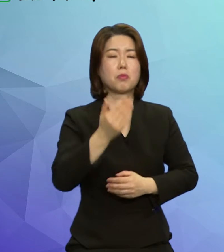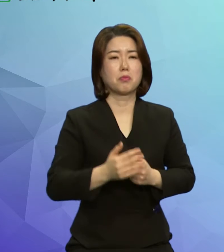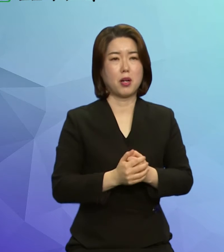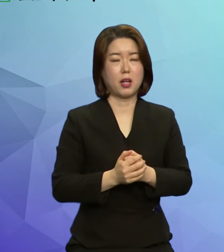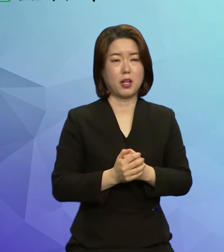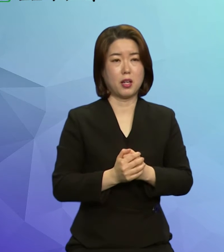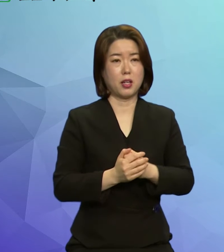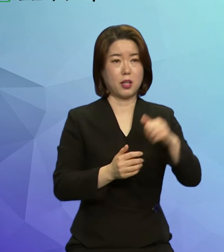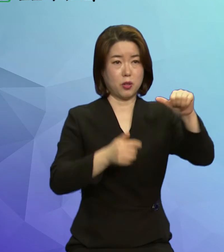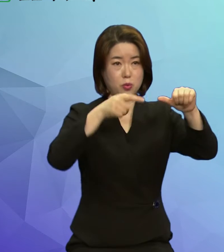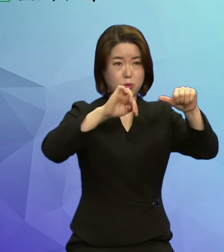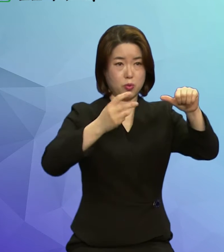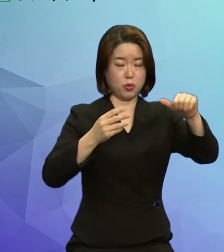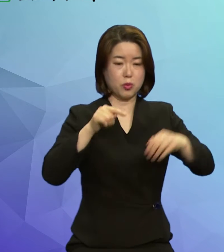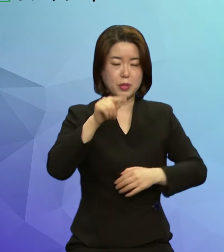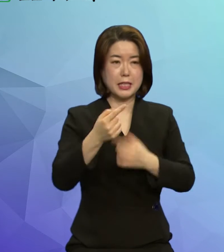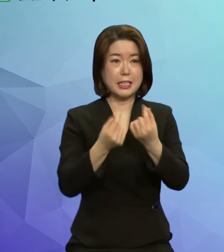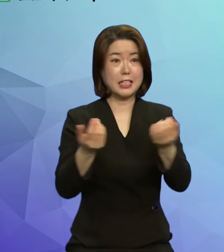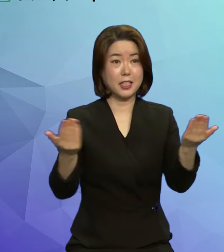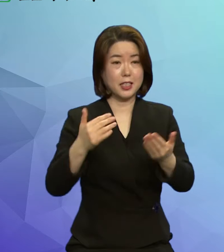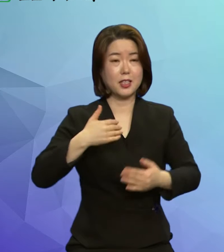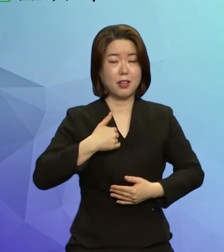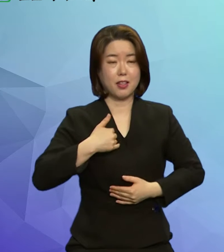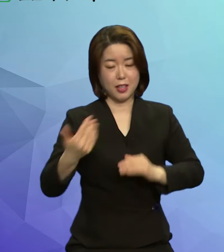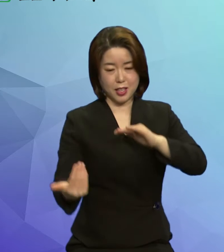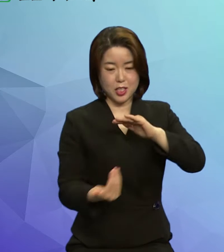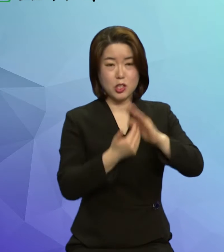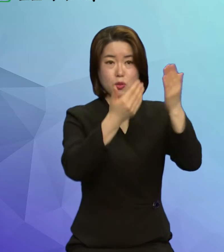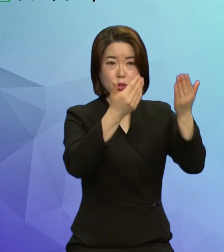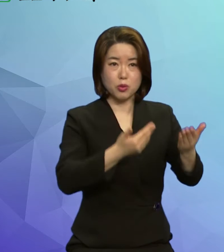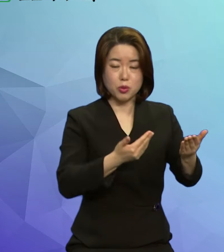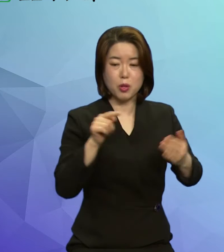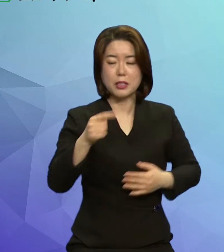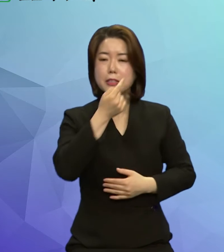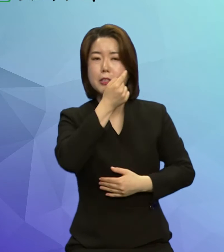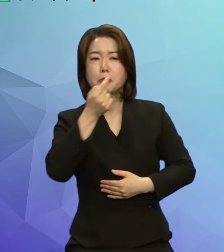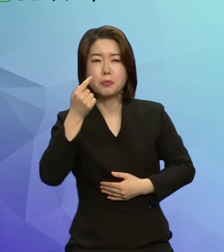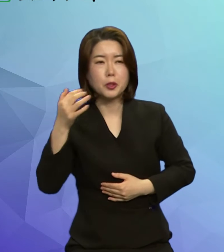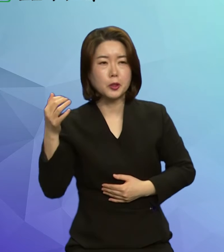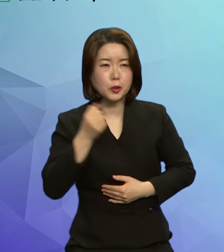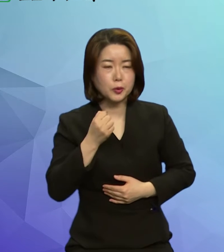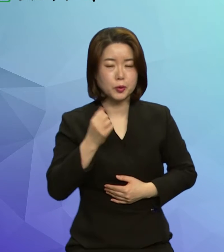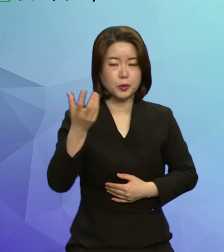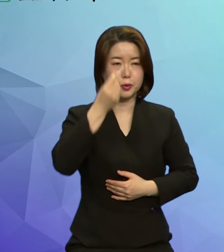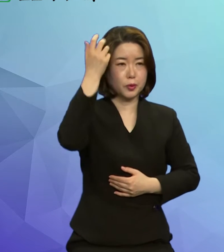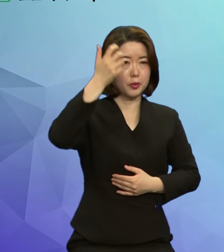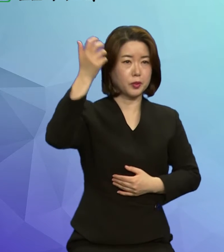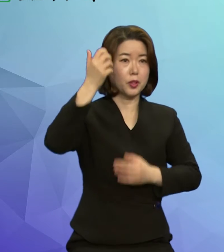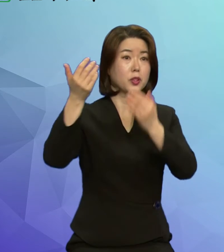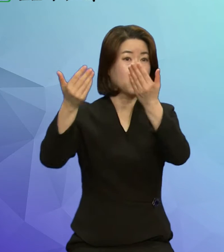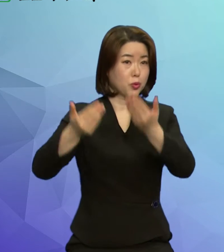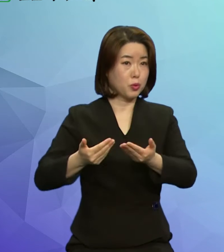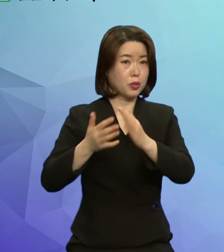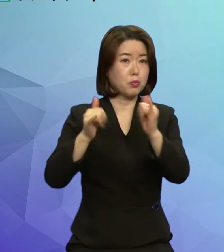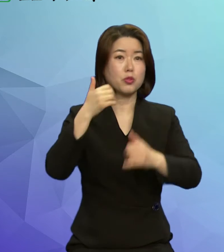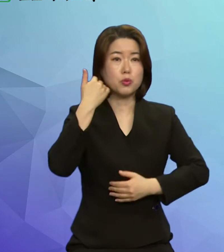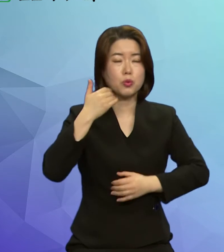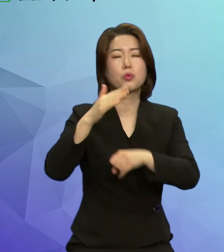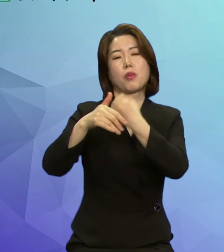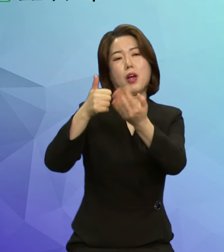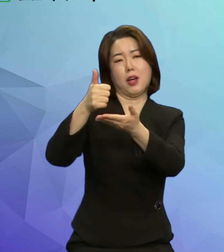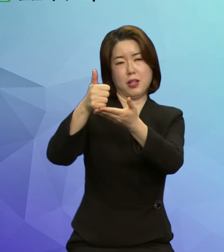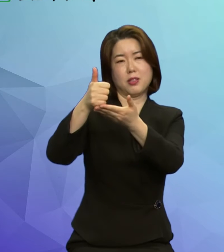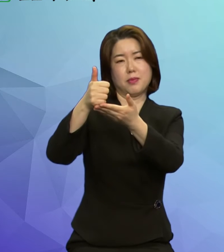5절에 이런 일을 우리에게 이루어 주시고 그 보증으로 성령을 우리에게 주신 분은